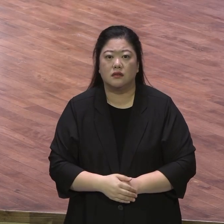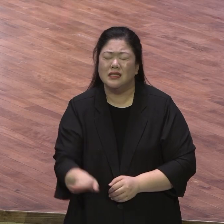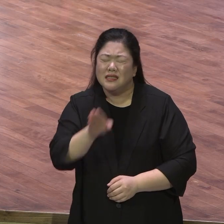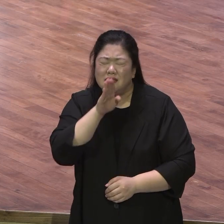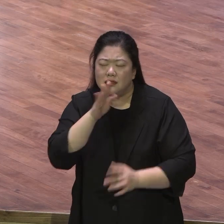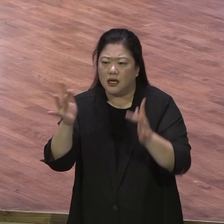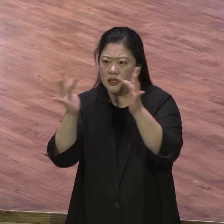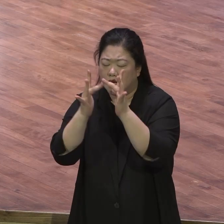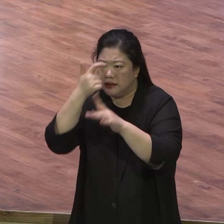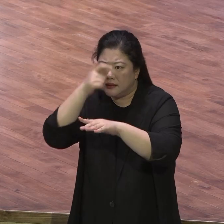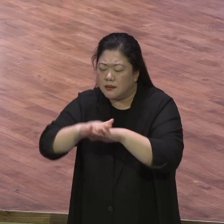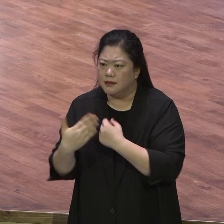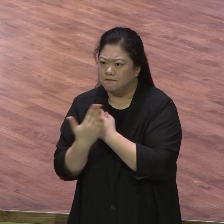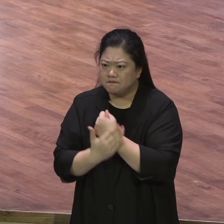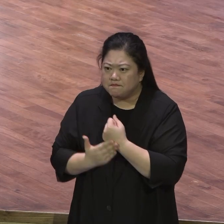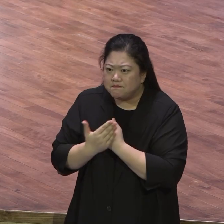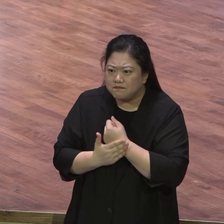실패할 수밖에 없지요.